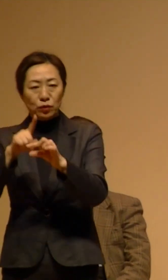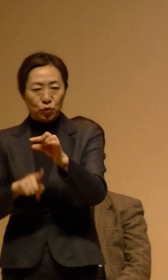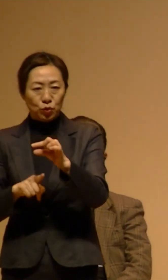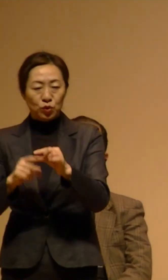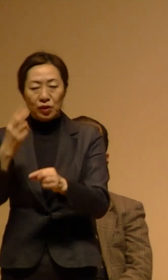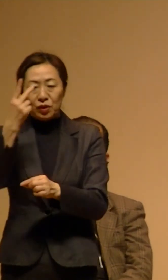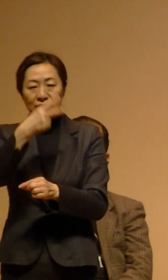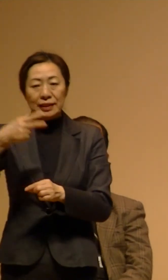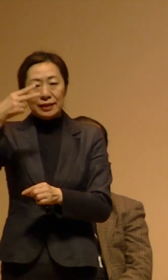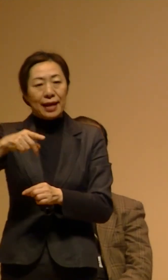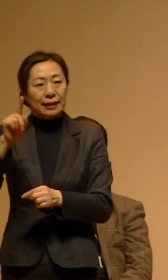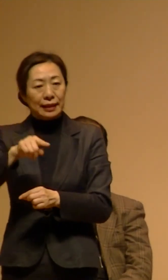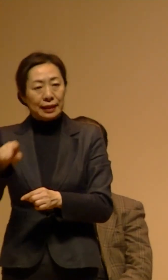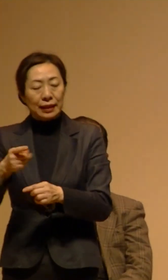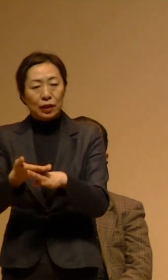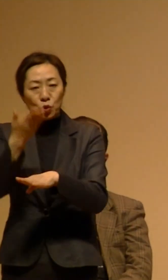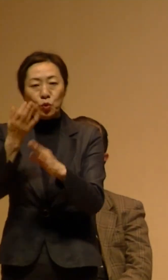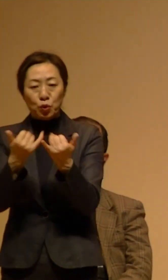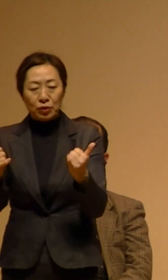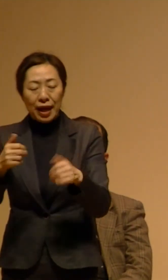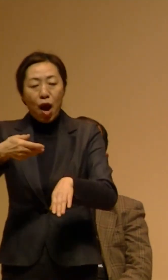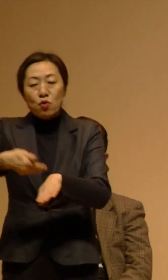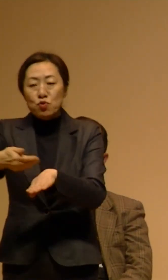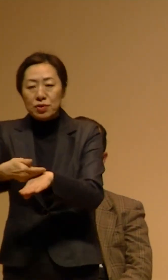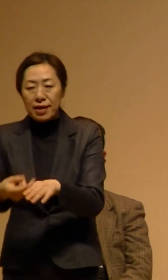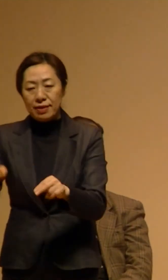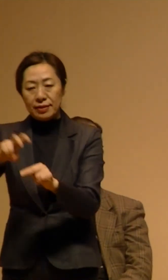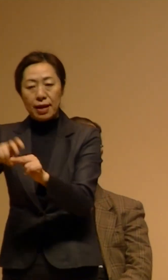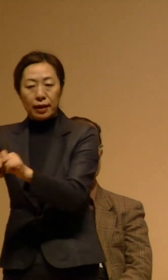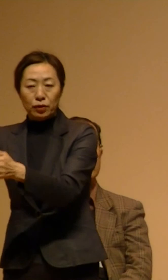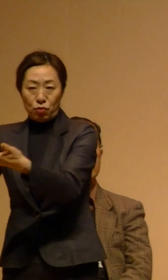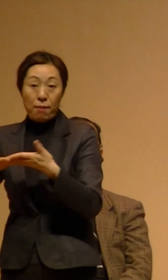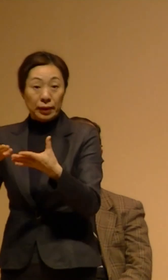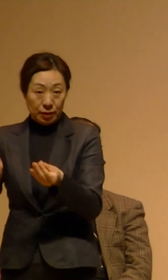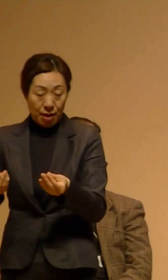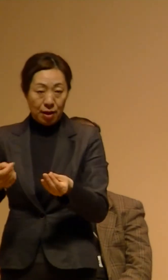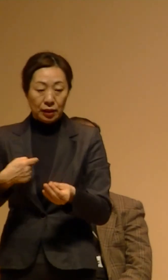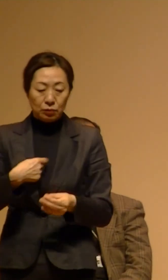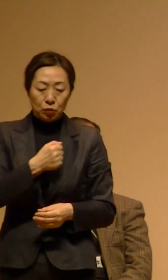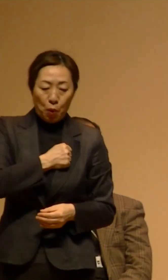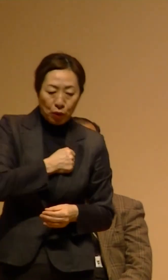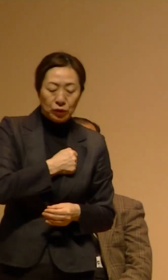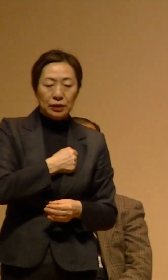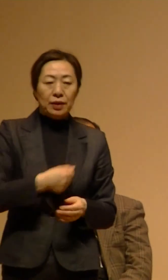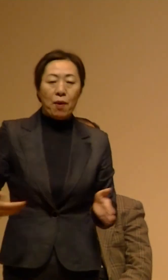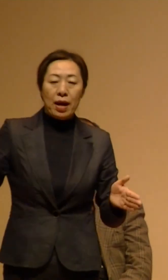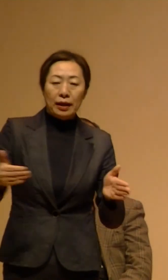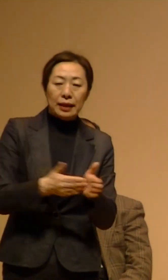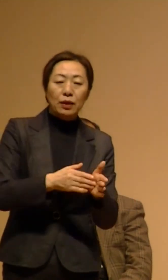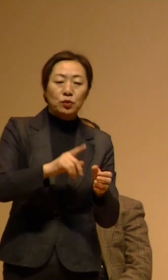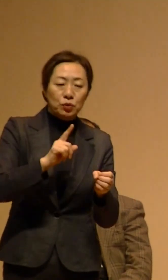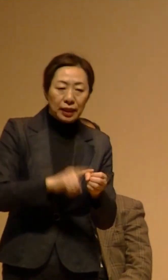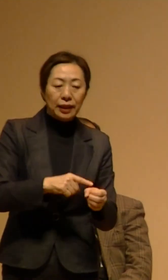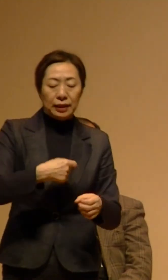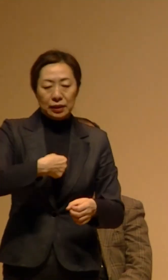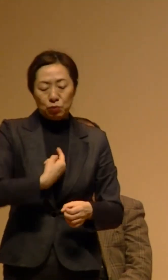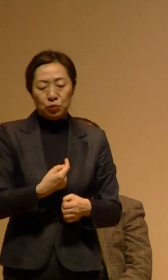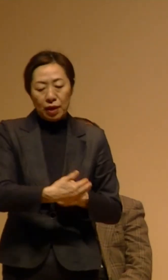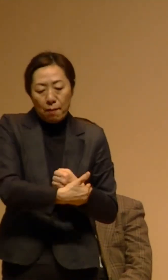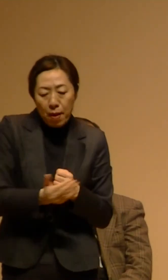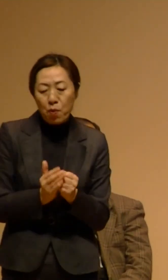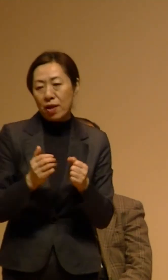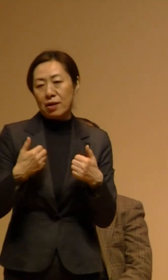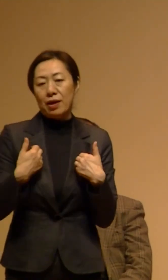訓練に参加してくれました。自分の命はやはり最終的には自分で守らなければならない、